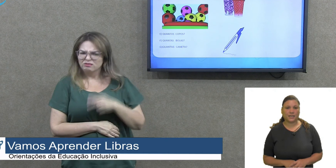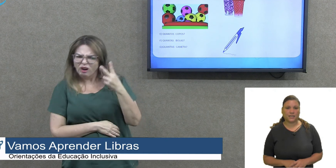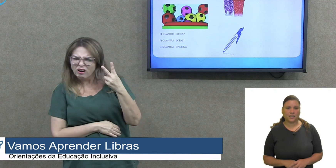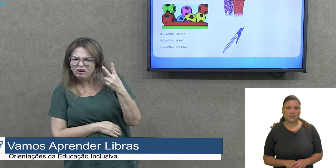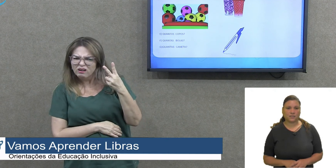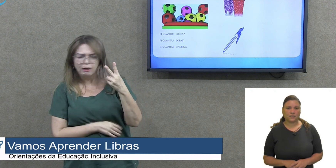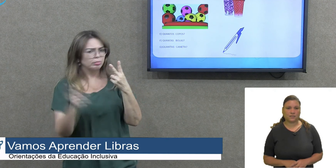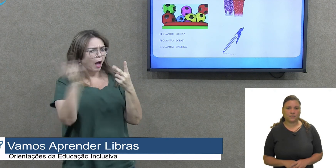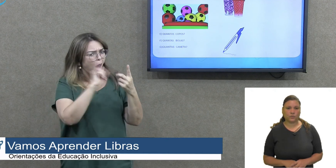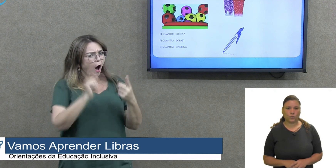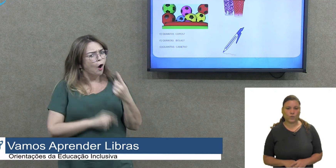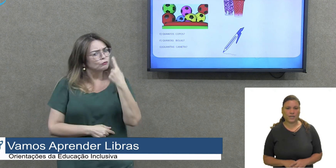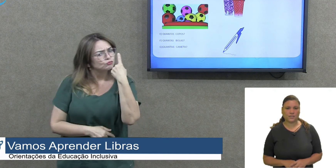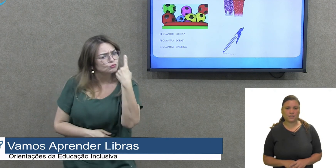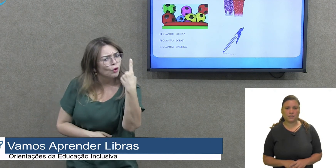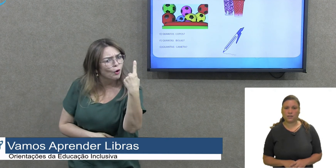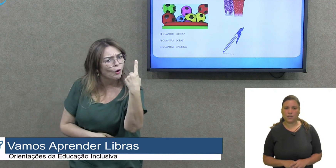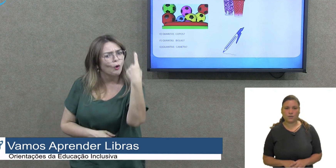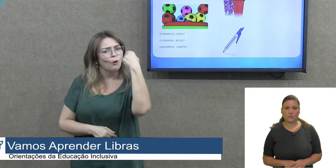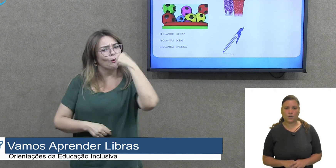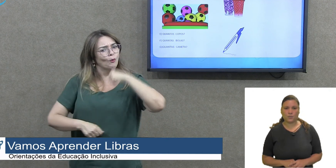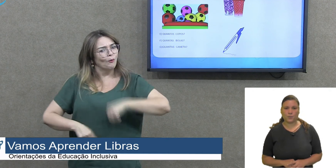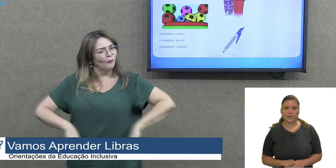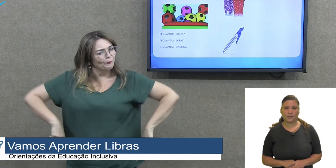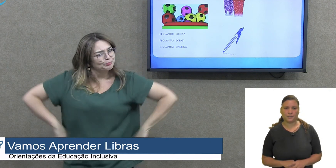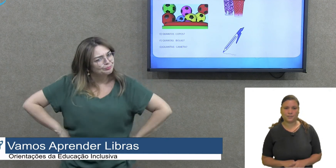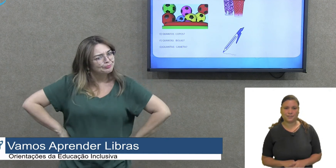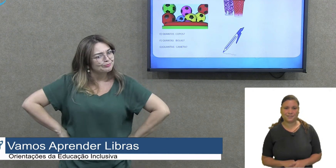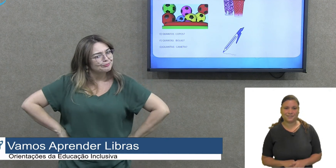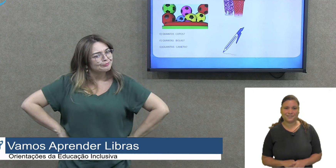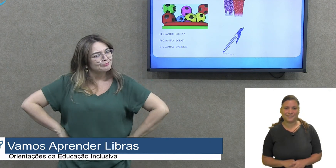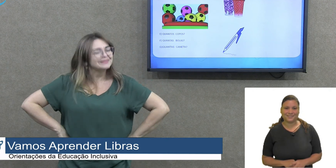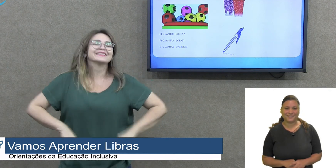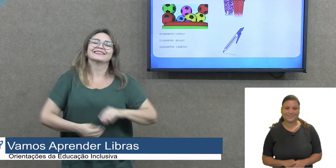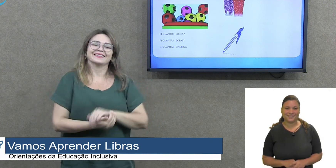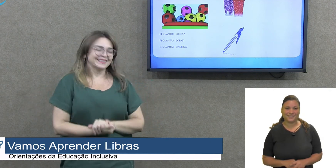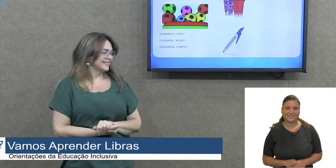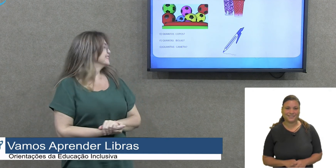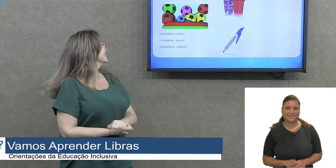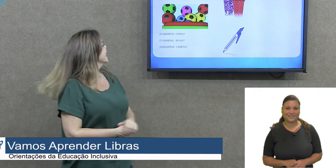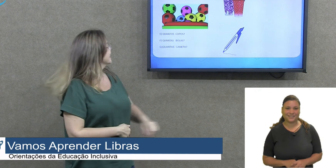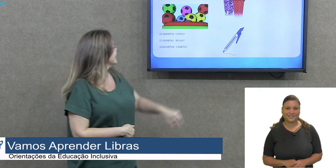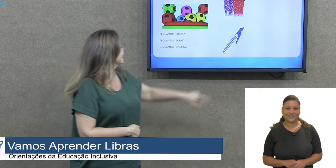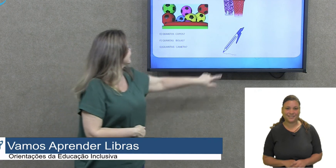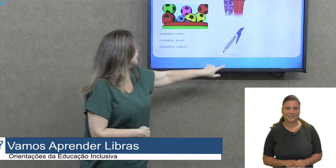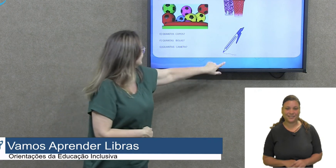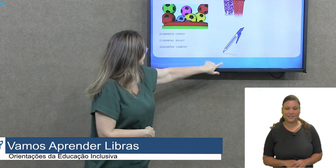Quantas canetas? Duas? Não, só uma.